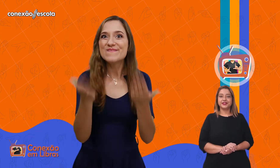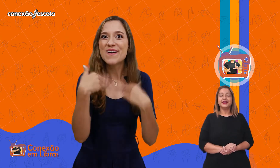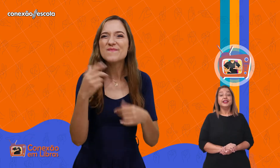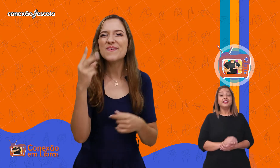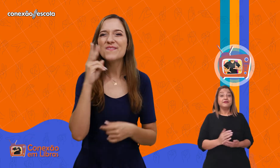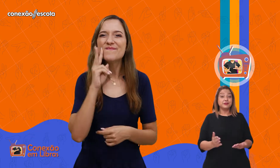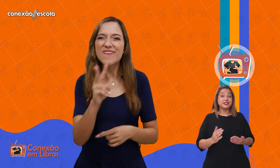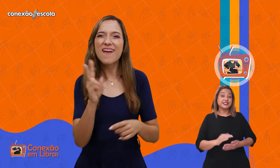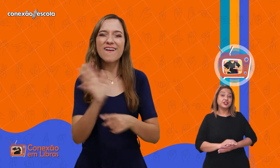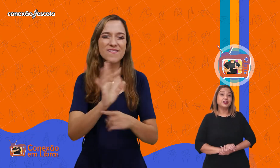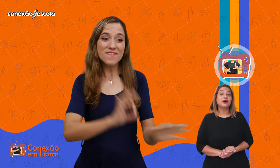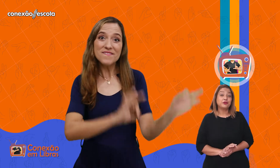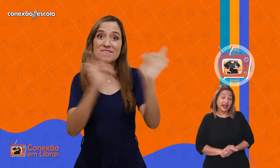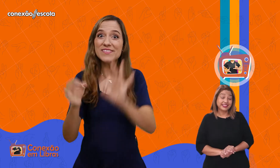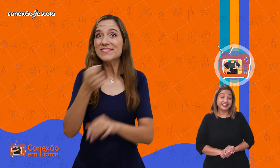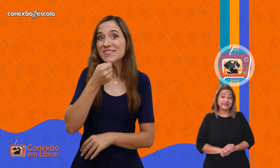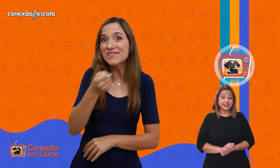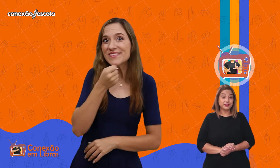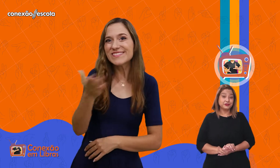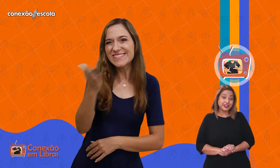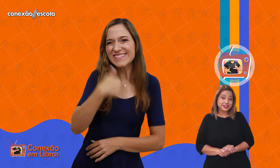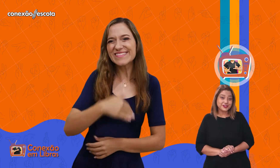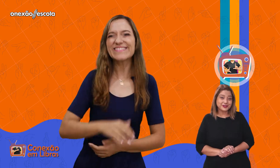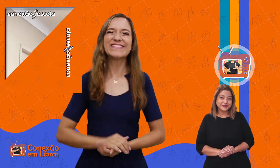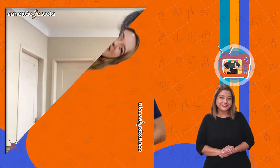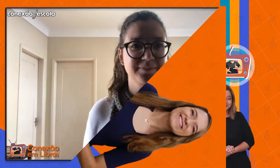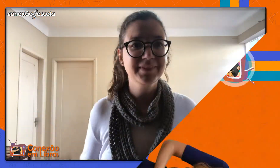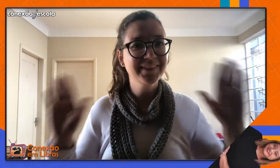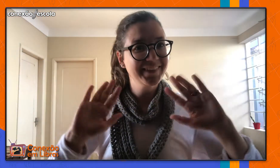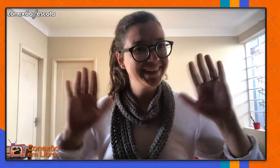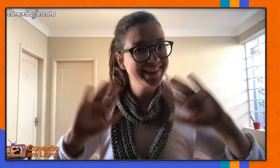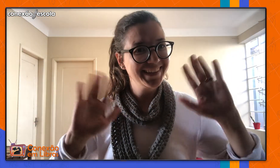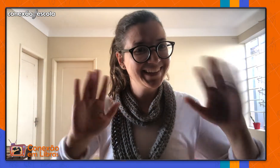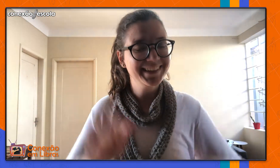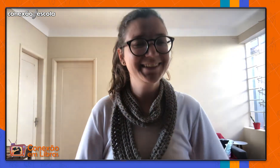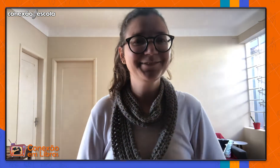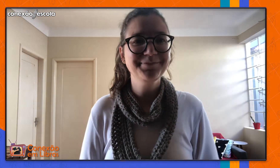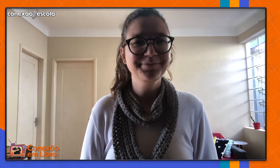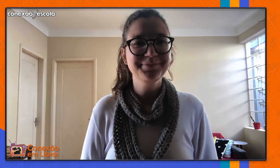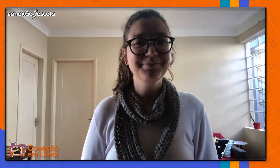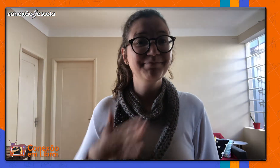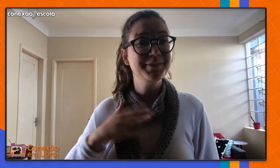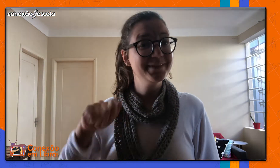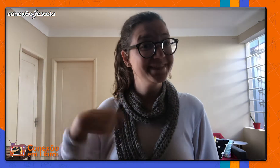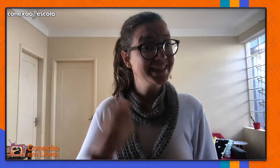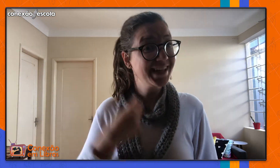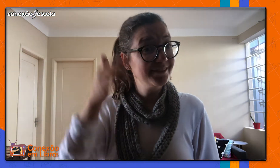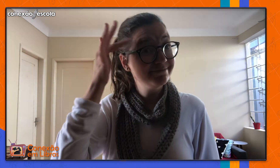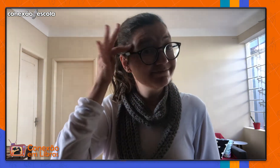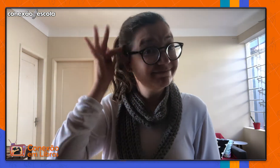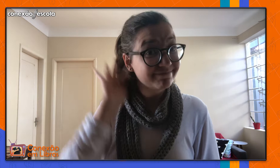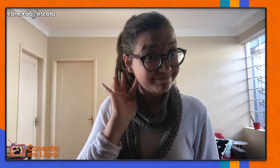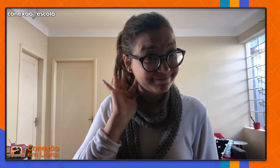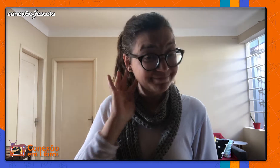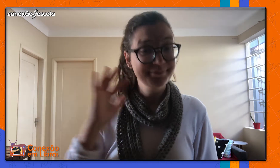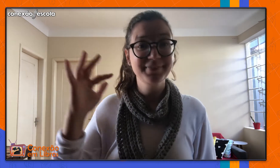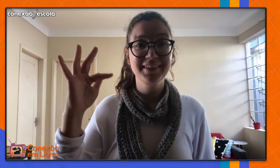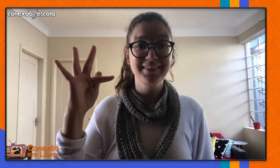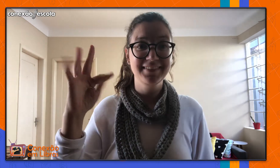Vamos assistir à entrevista do vídeo? Olá! O meu sinal na comunidade